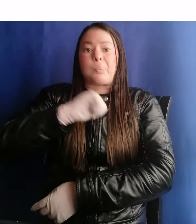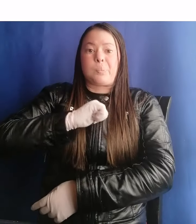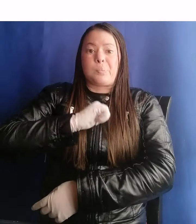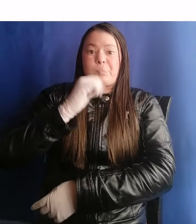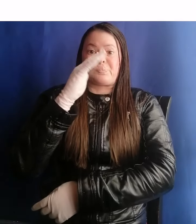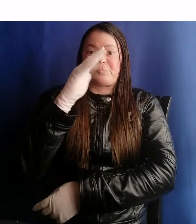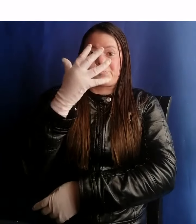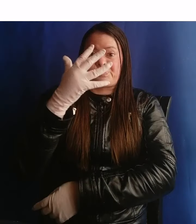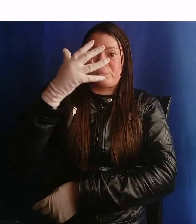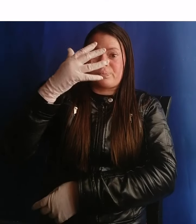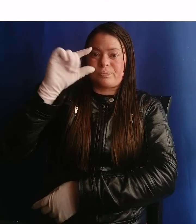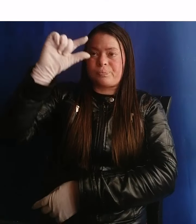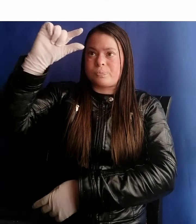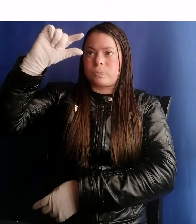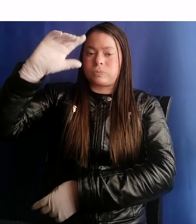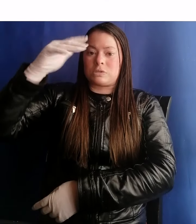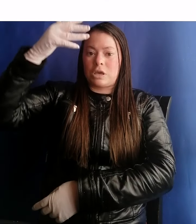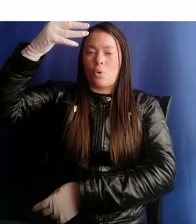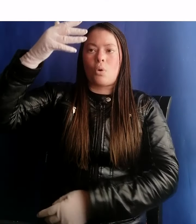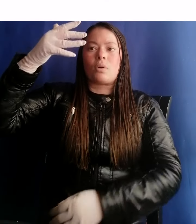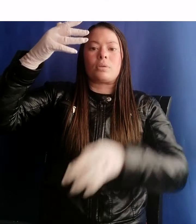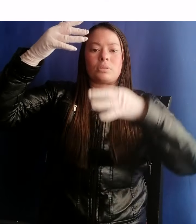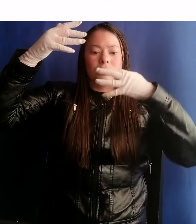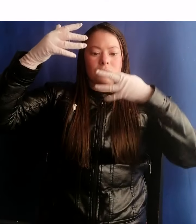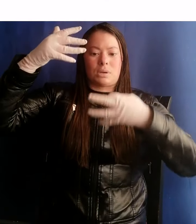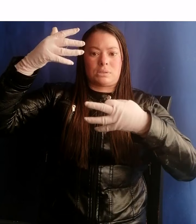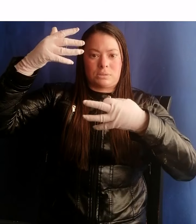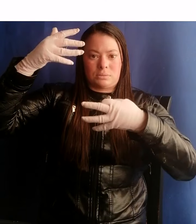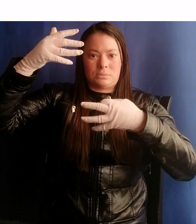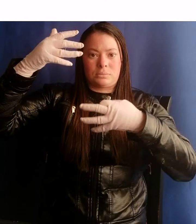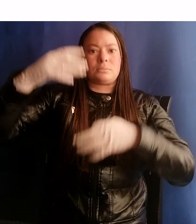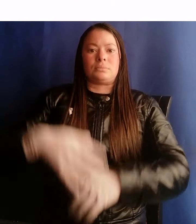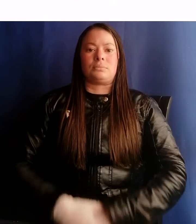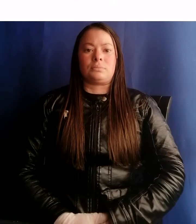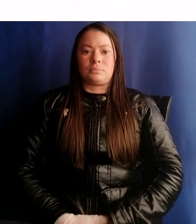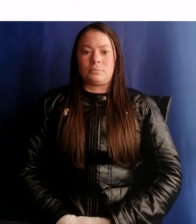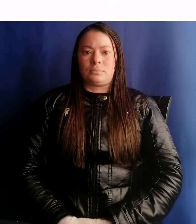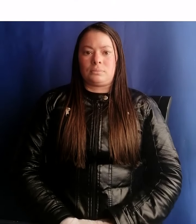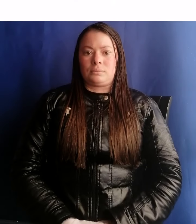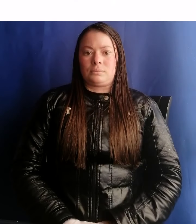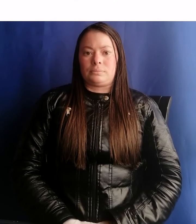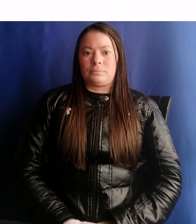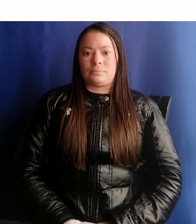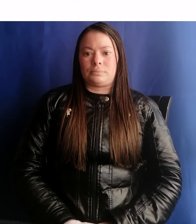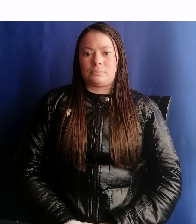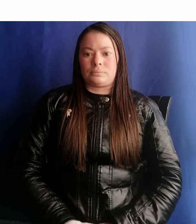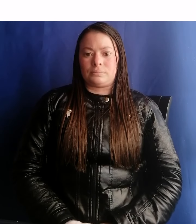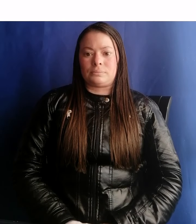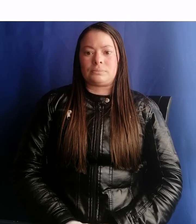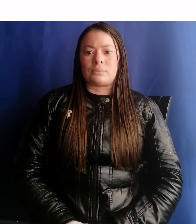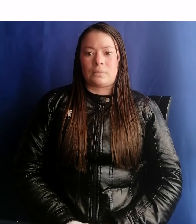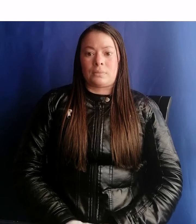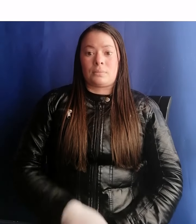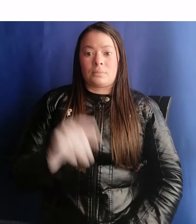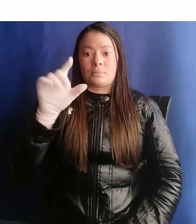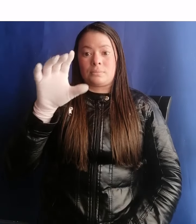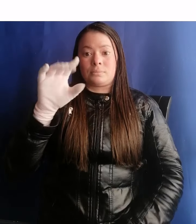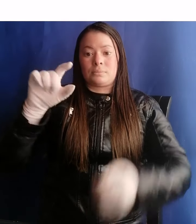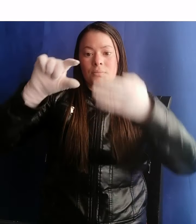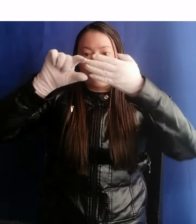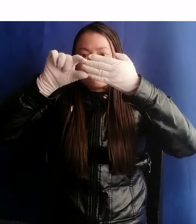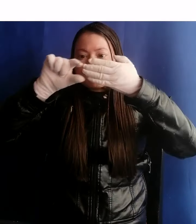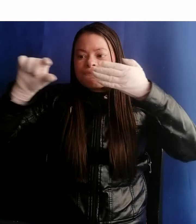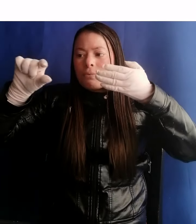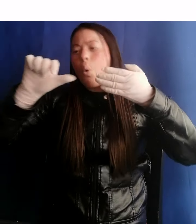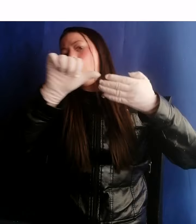He aquí el esquema de un nucleótido. Tiene sus extremos 5' fosfato y 3' hidroxilo.